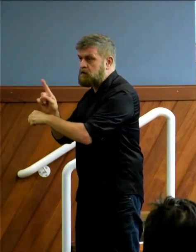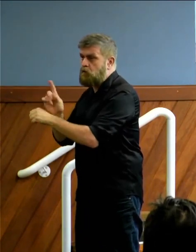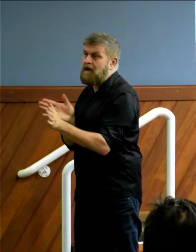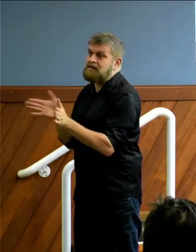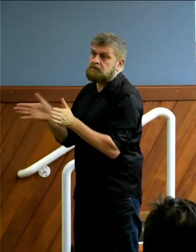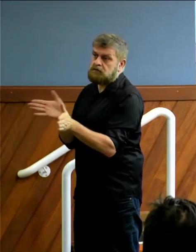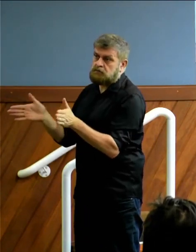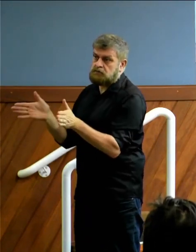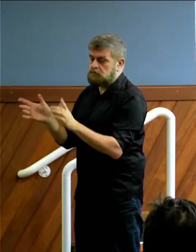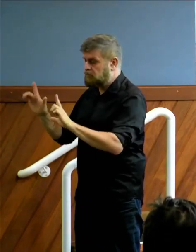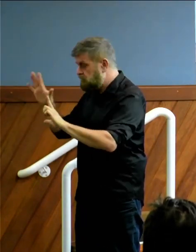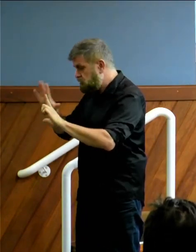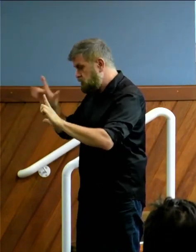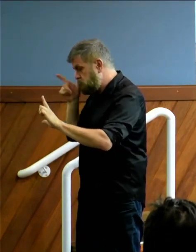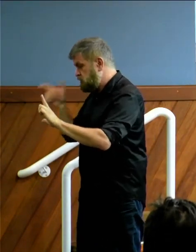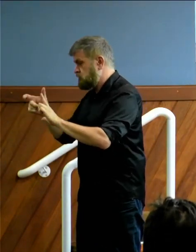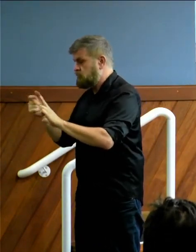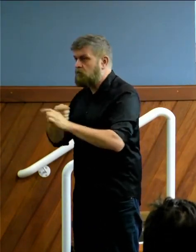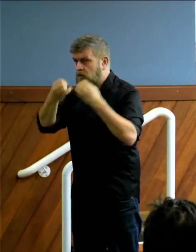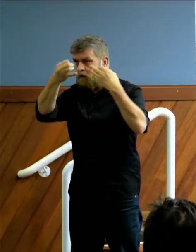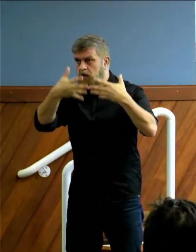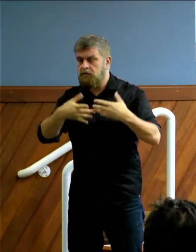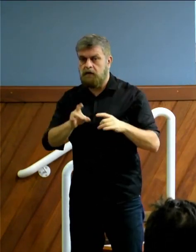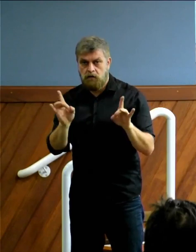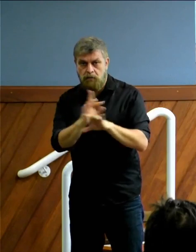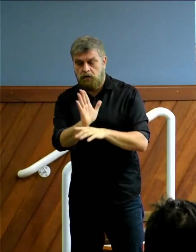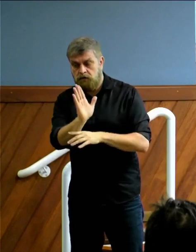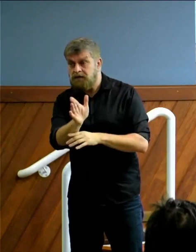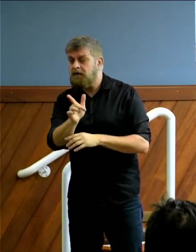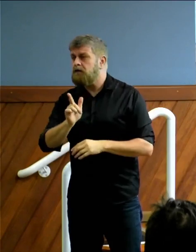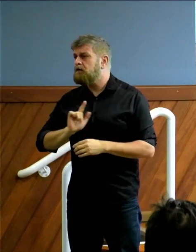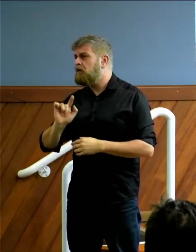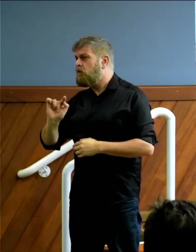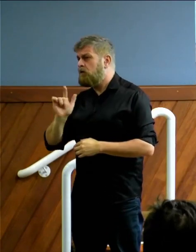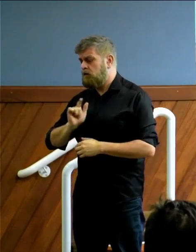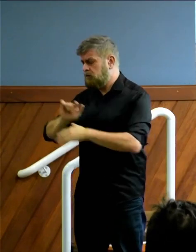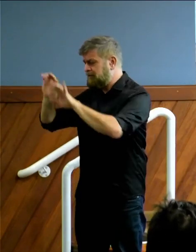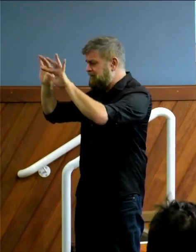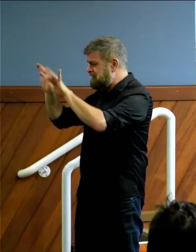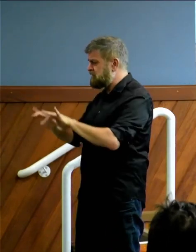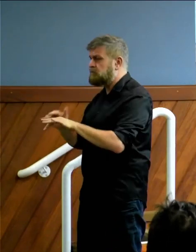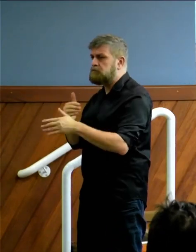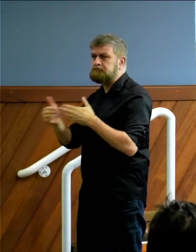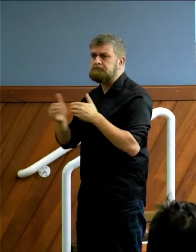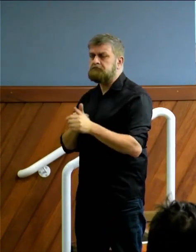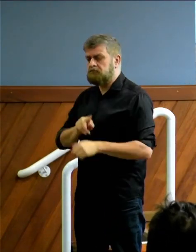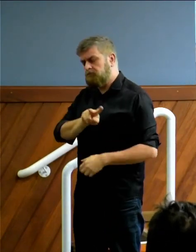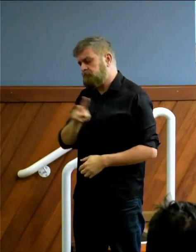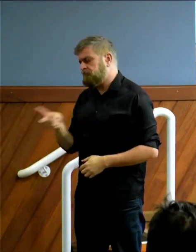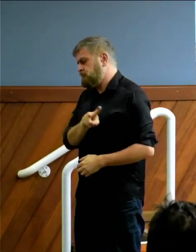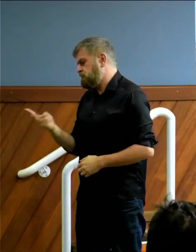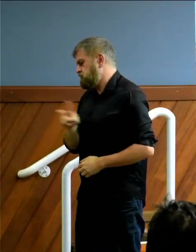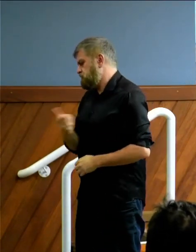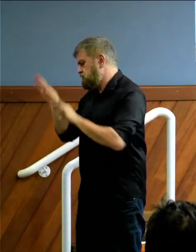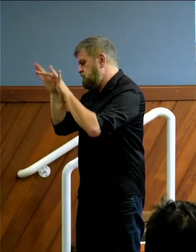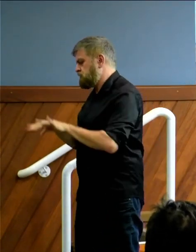bem. Tá justificado, tá mais do que justificado. Agora o ponto é digitalizar por digitalizar sem